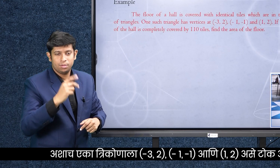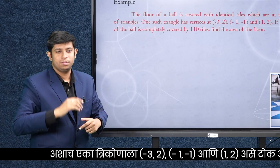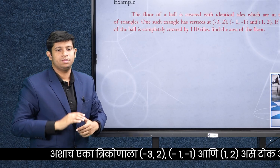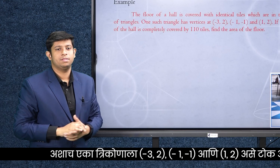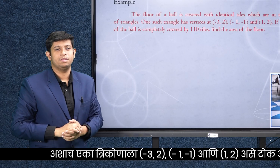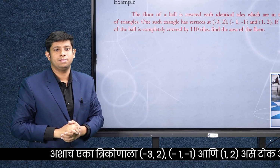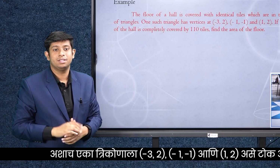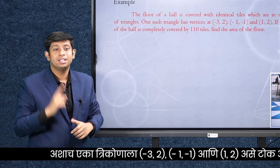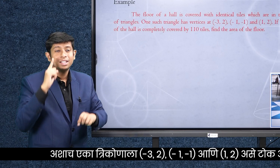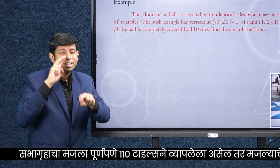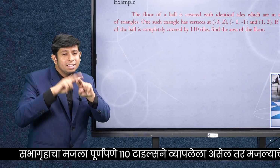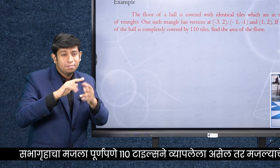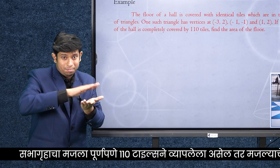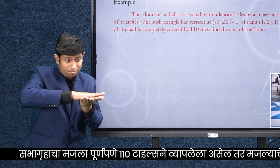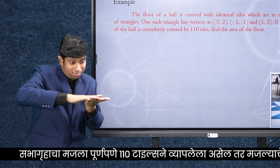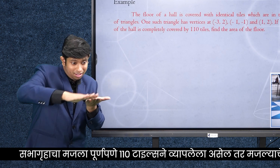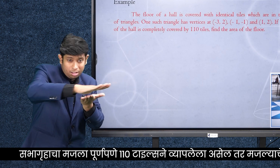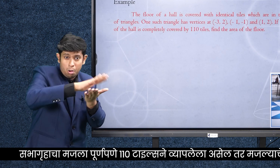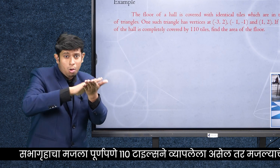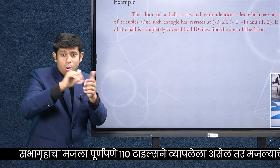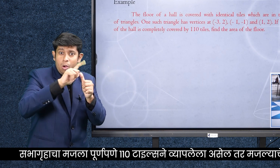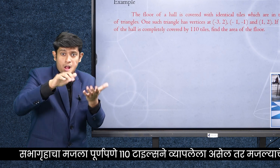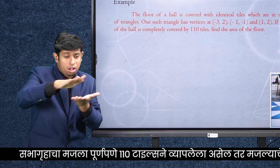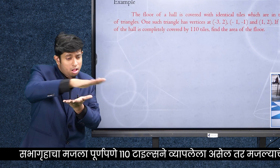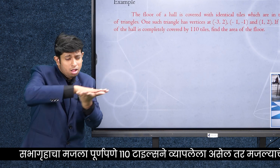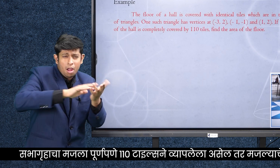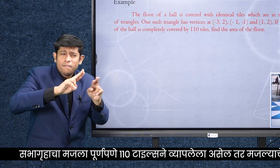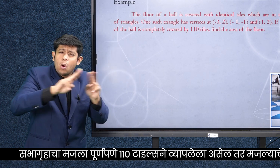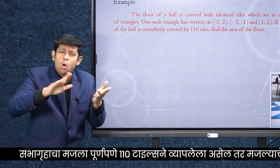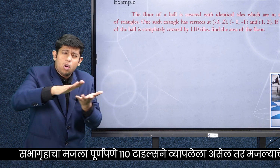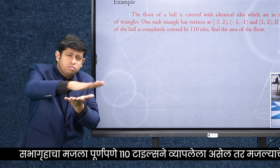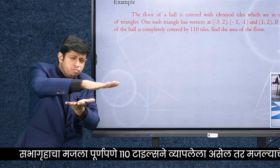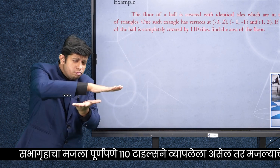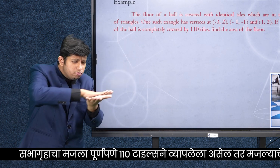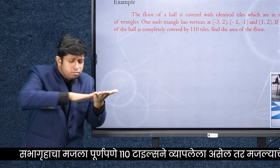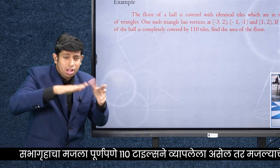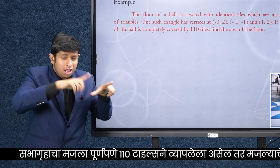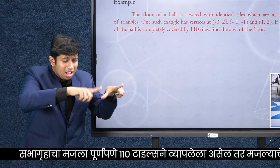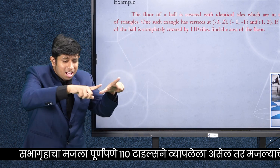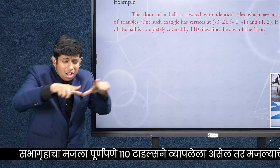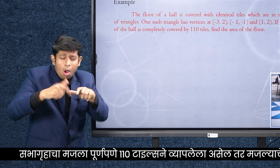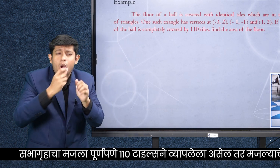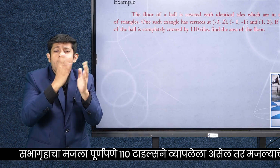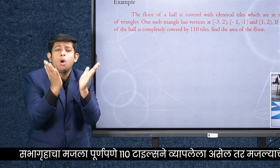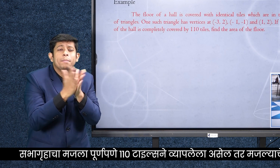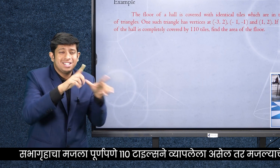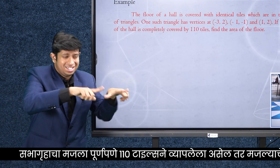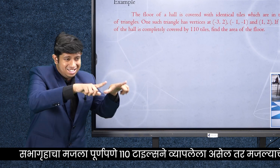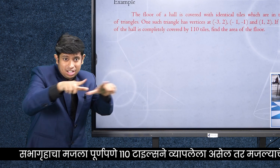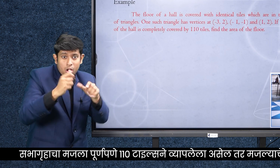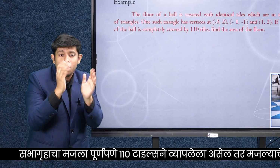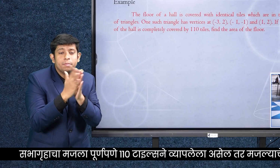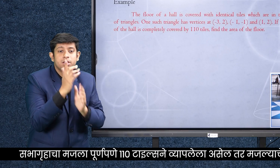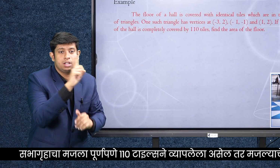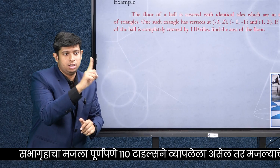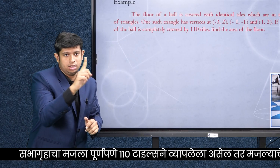असतात. सभागृहाचे मजला पूर्णपणे 110 टाइल्सने व्यापलेले असले